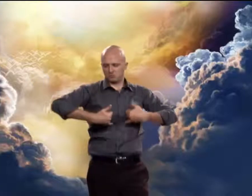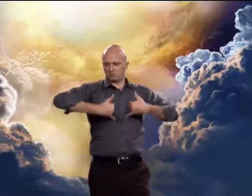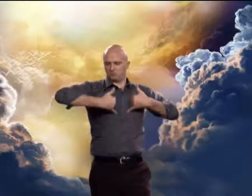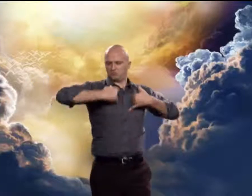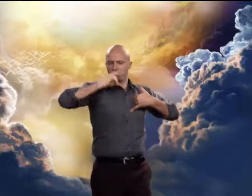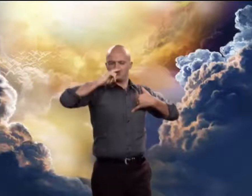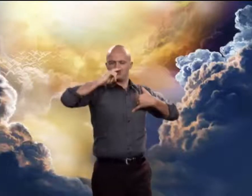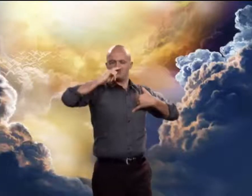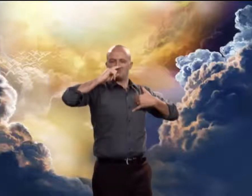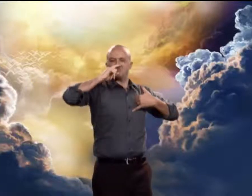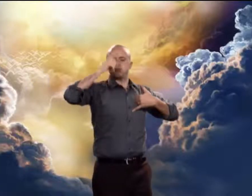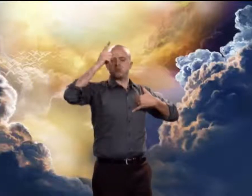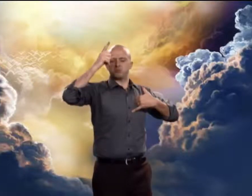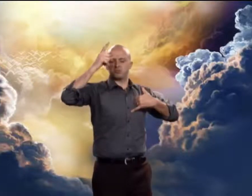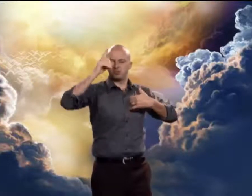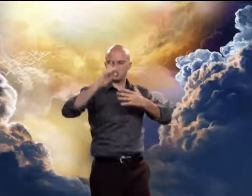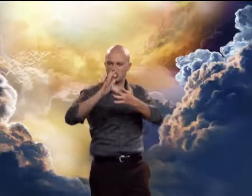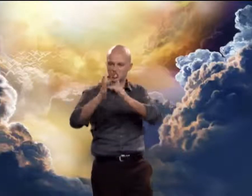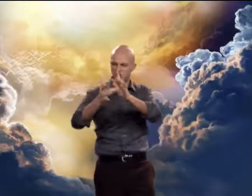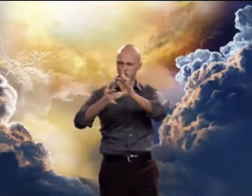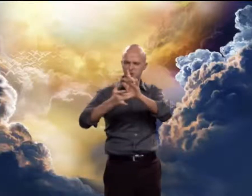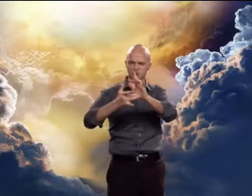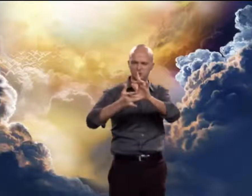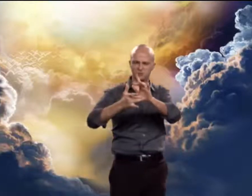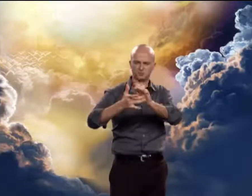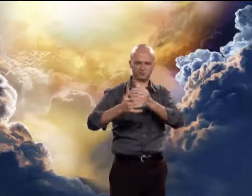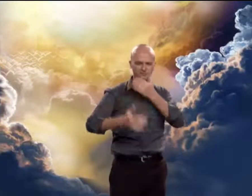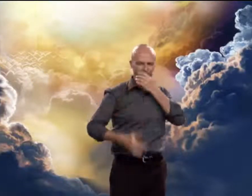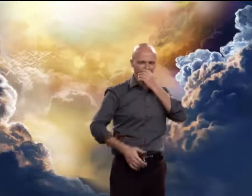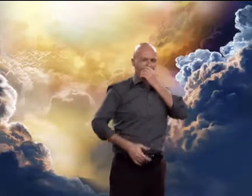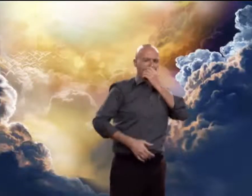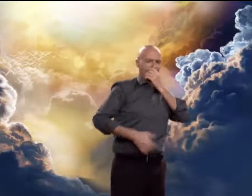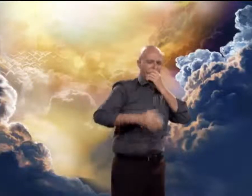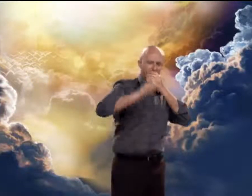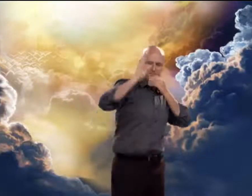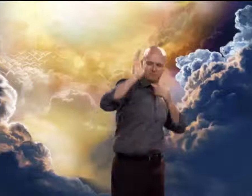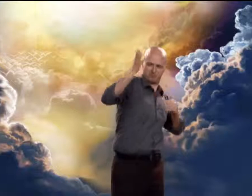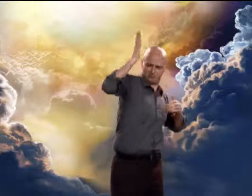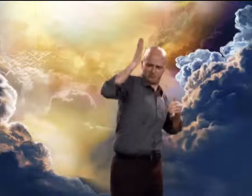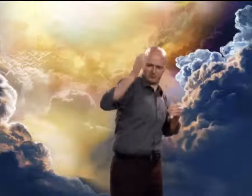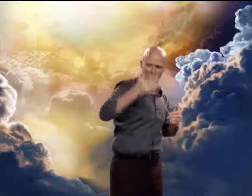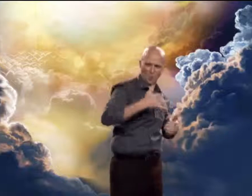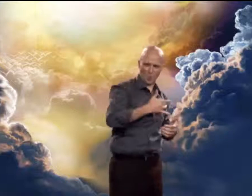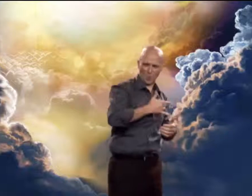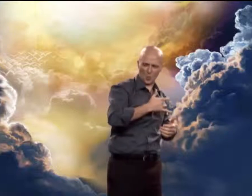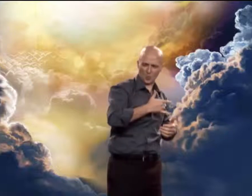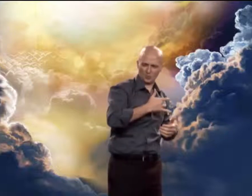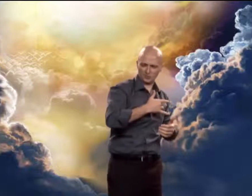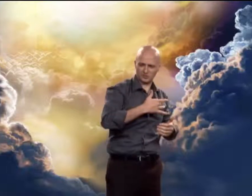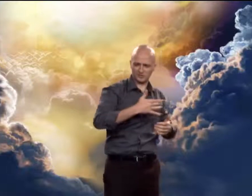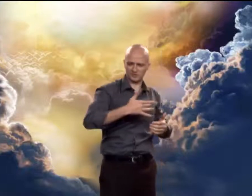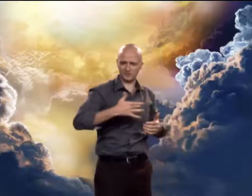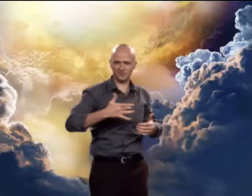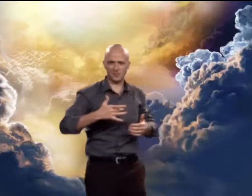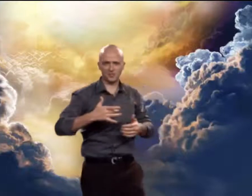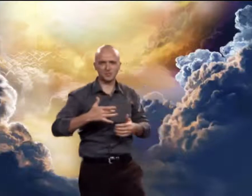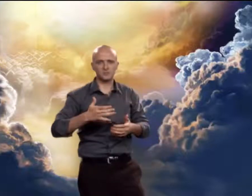os primeiros a proclamar que ele estava próximo. Porém, estavam entregues ao comodismo enquanto o povo dormia em